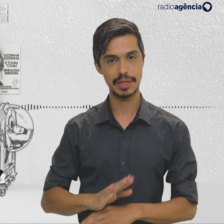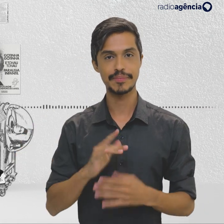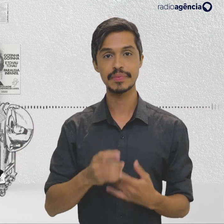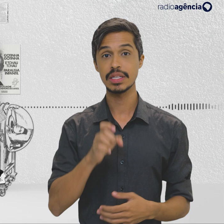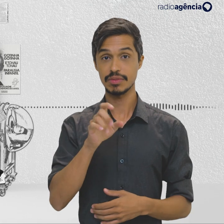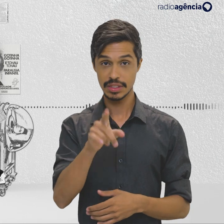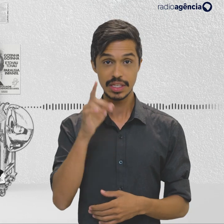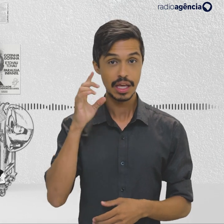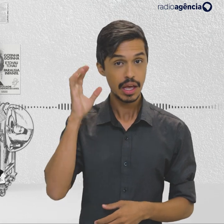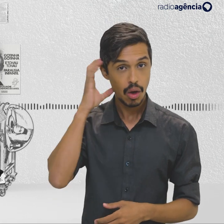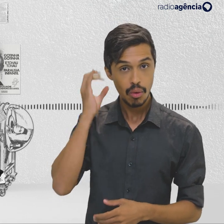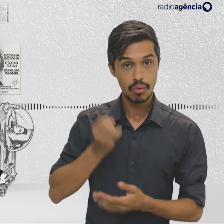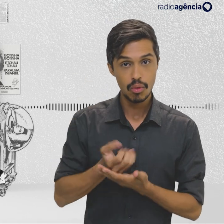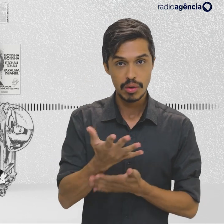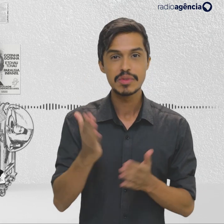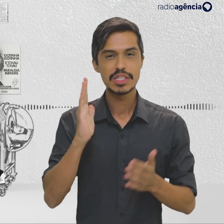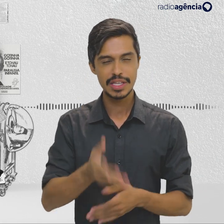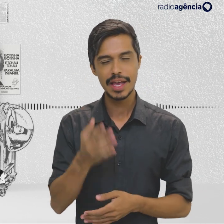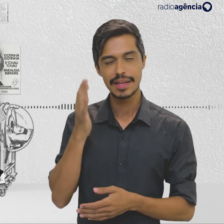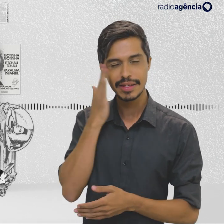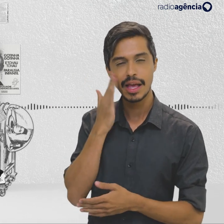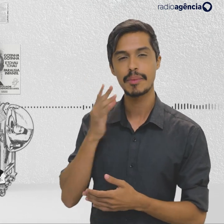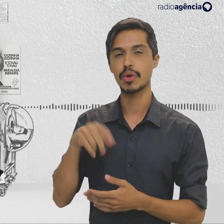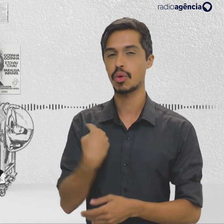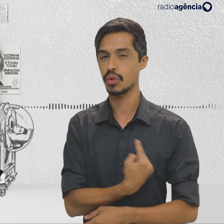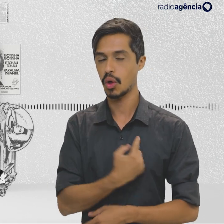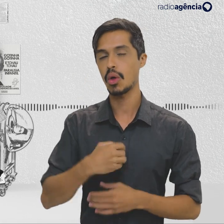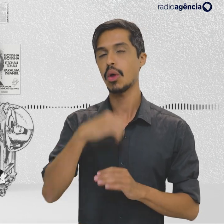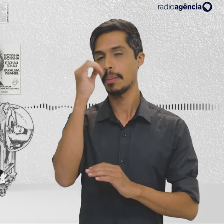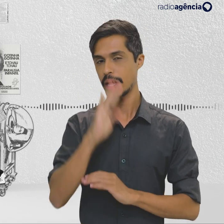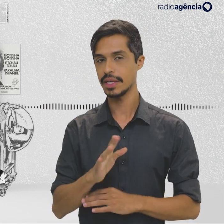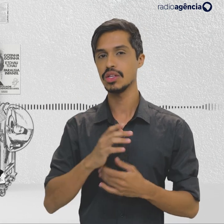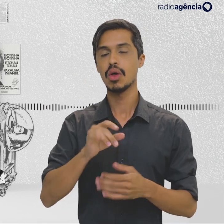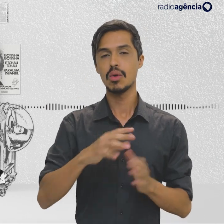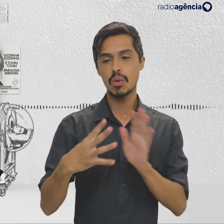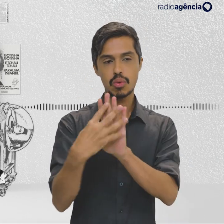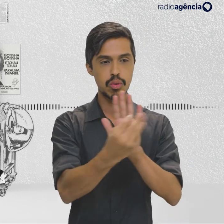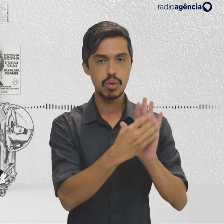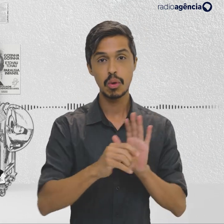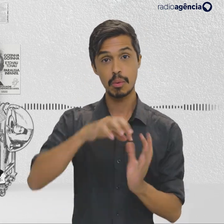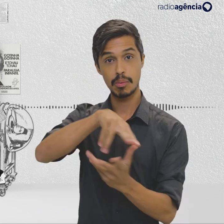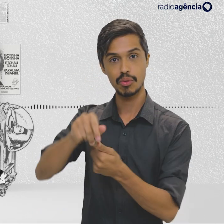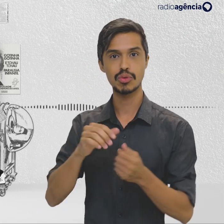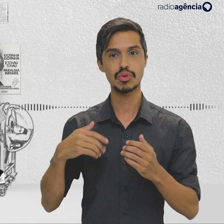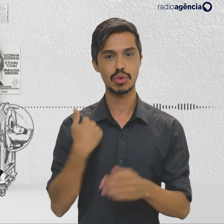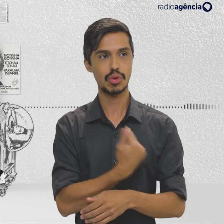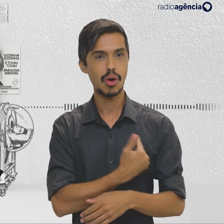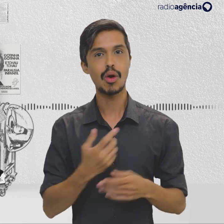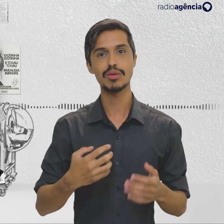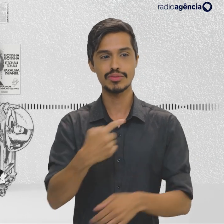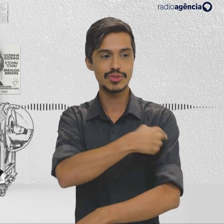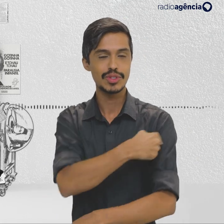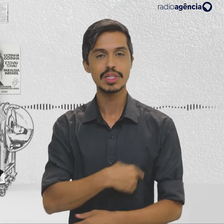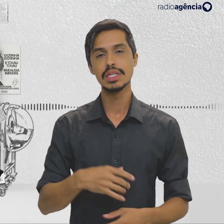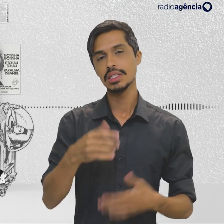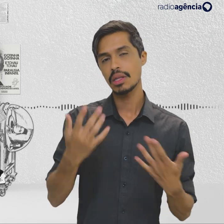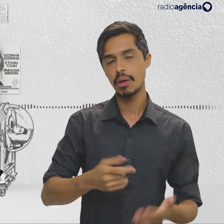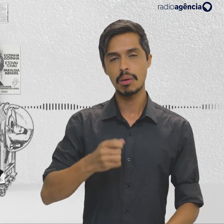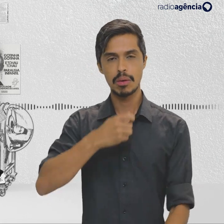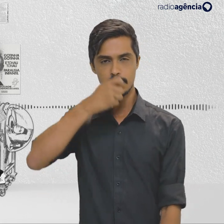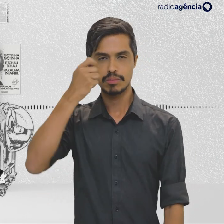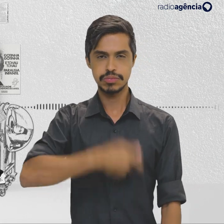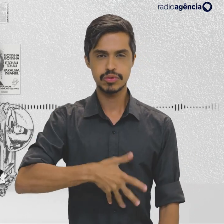desde o começo já sabe como o nosso país se tornou um exemplo de imunização pro mundo inteiro entre revolta